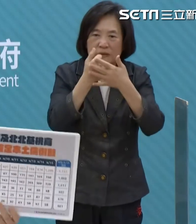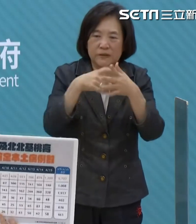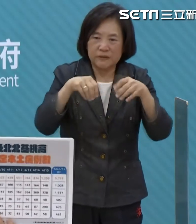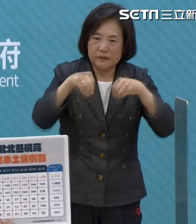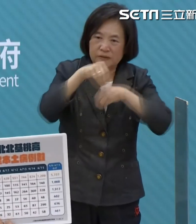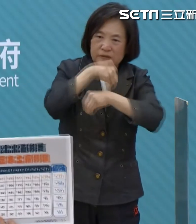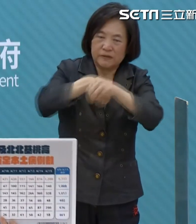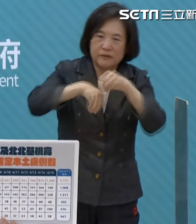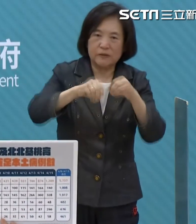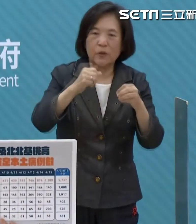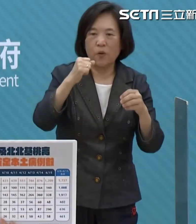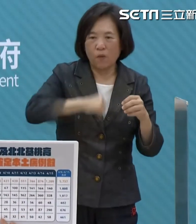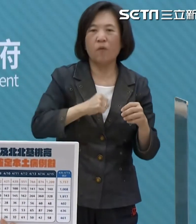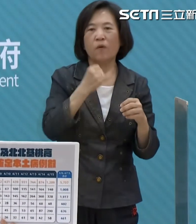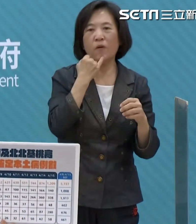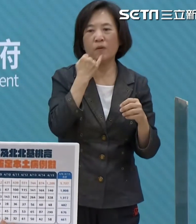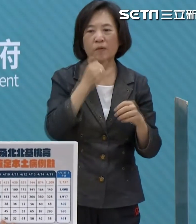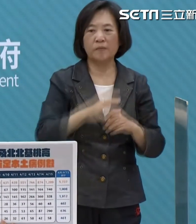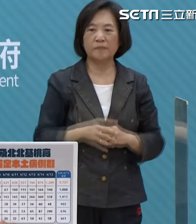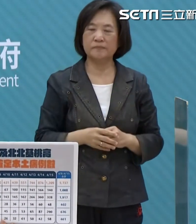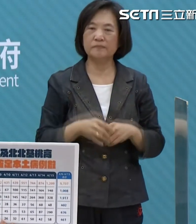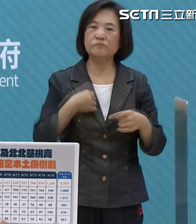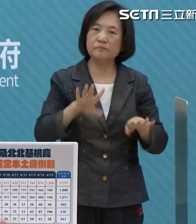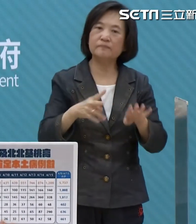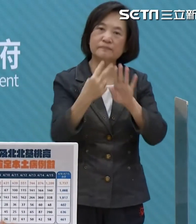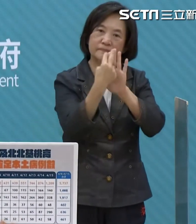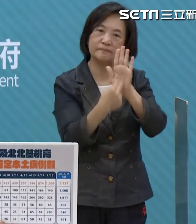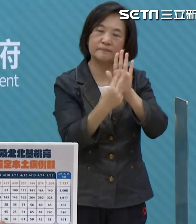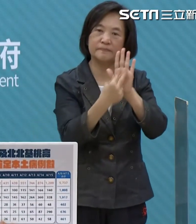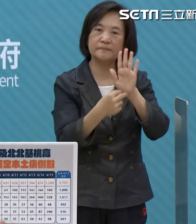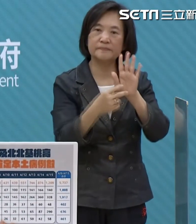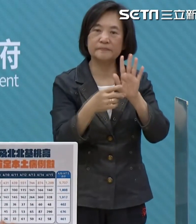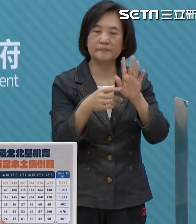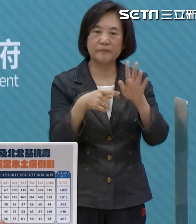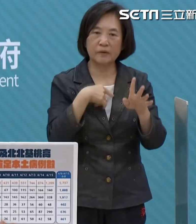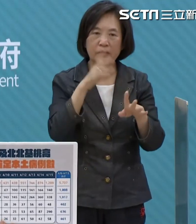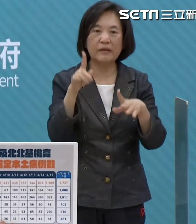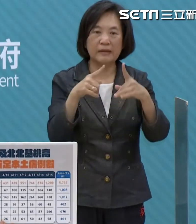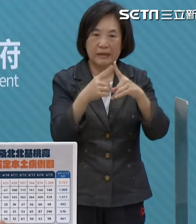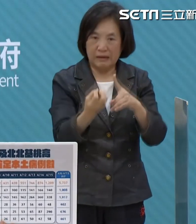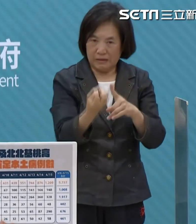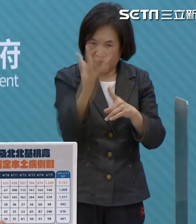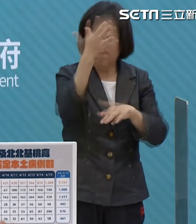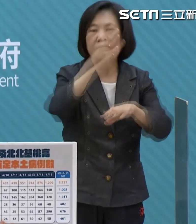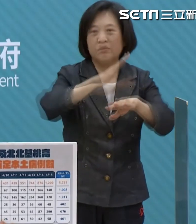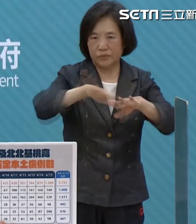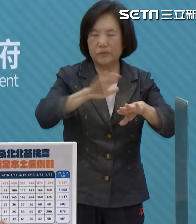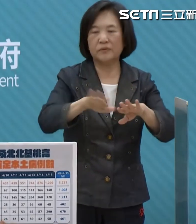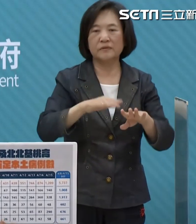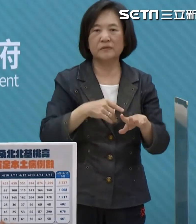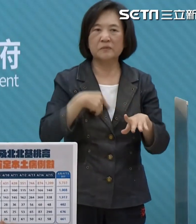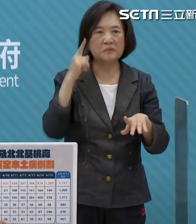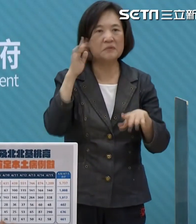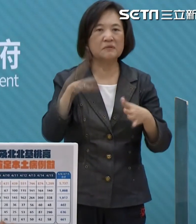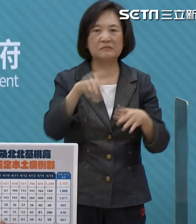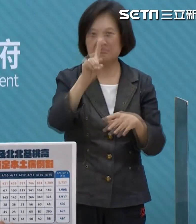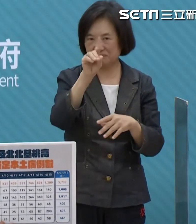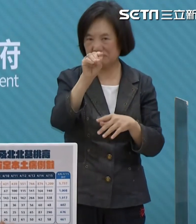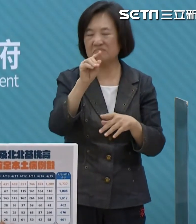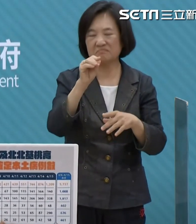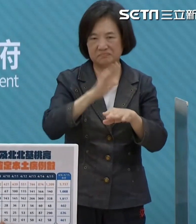以，我要跟大家讲，就是说。案例数还是会上升的，我估计还是会破万